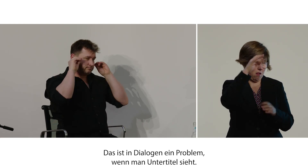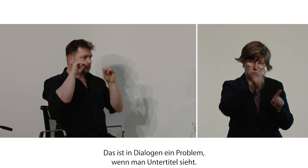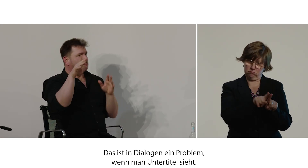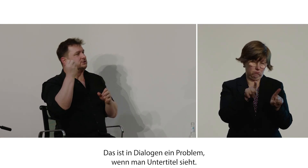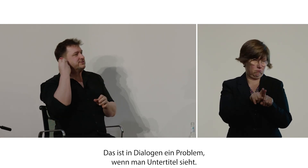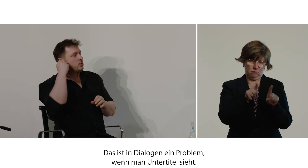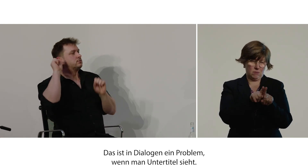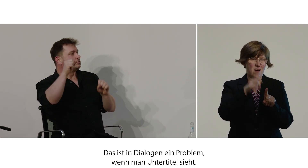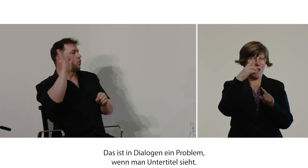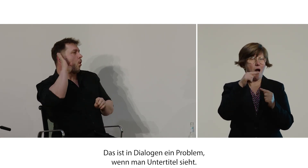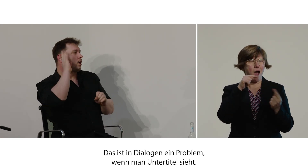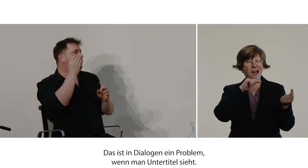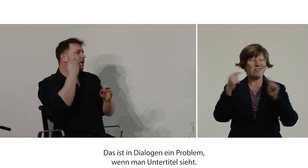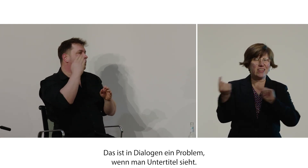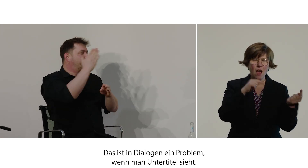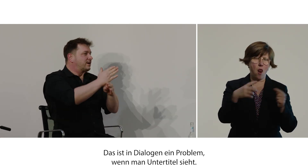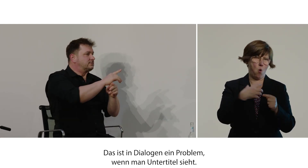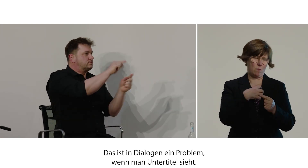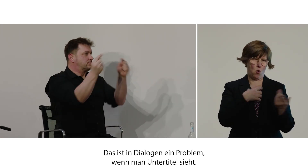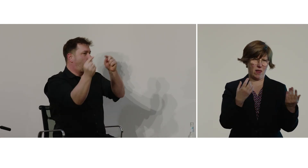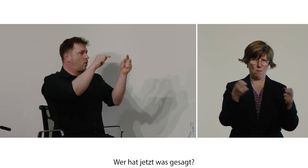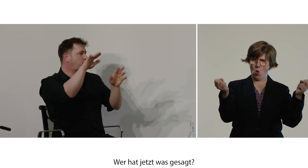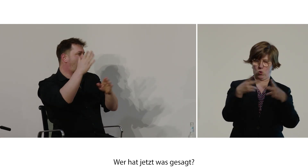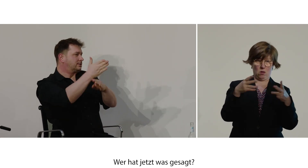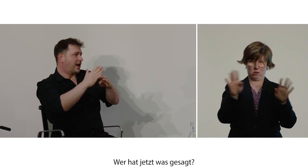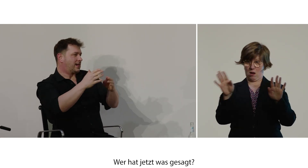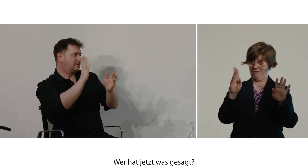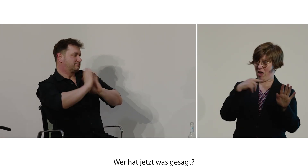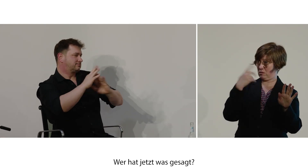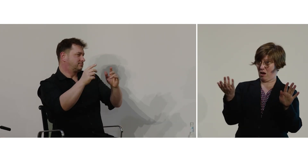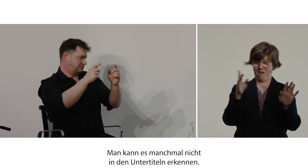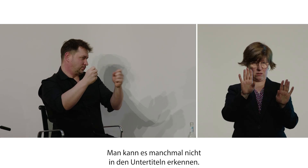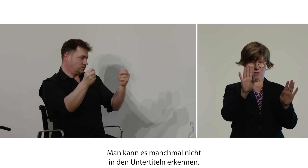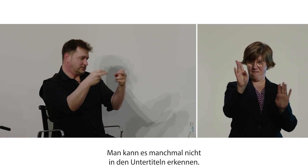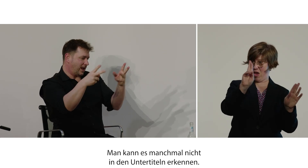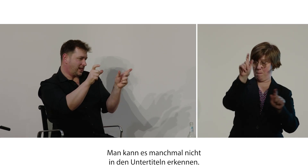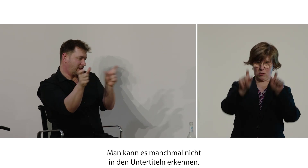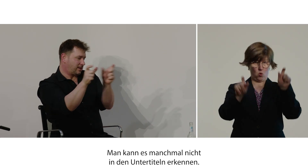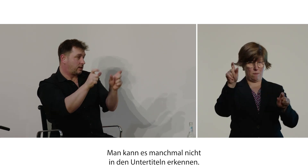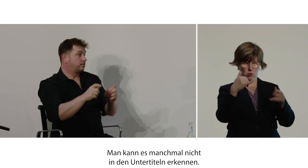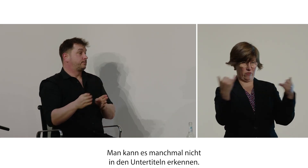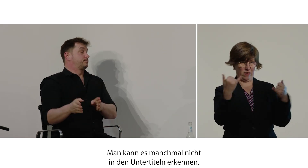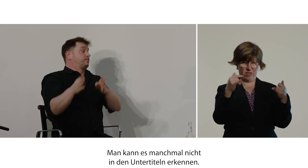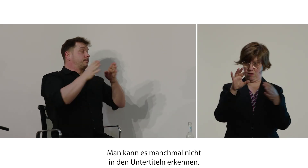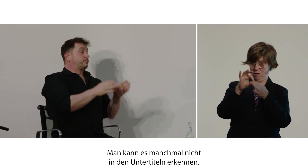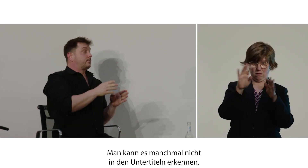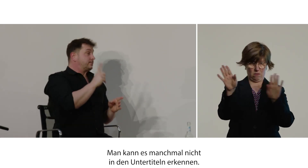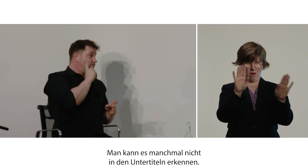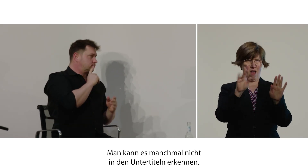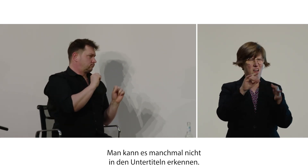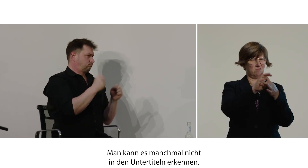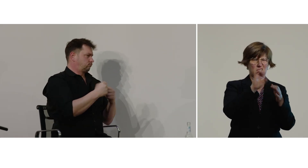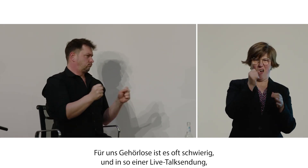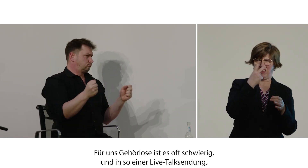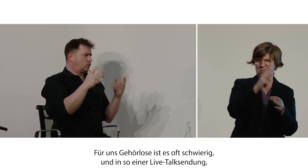Das ist natürlich in Dialogen immer ein Problem, wenn man da die Untertitel sieht. Wer hat denn jetzt gerade was gesagt? Man kann es denn gar nicht so in den Untertiteln manchmal